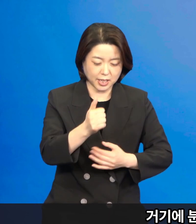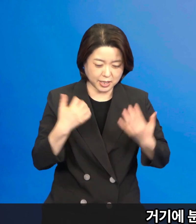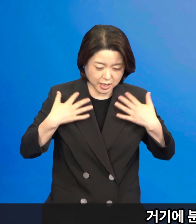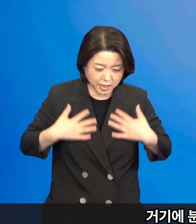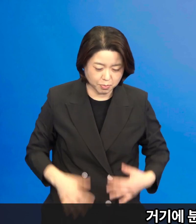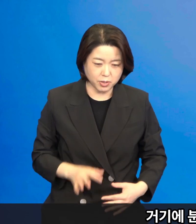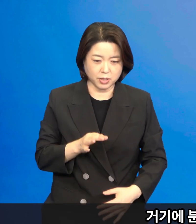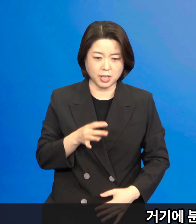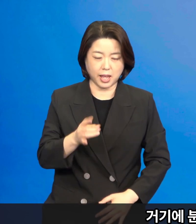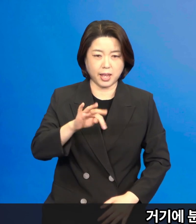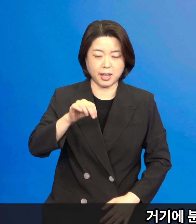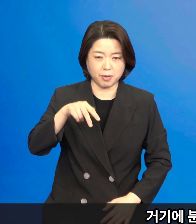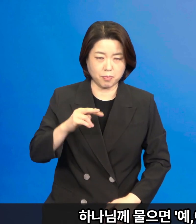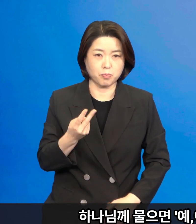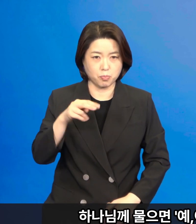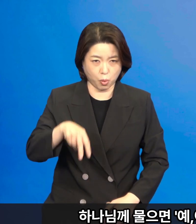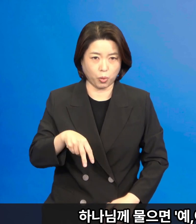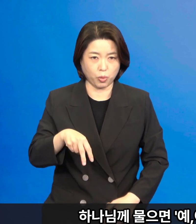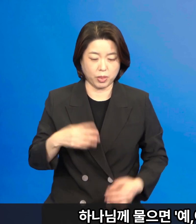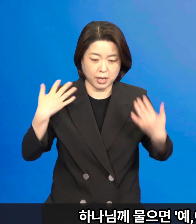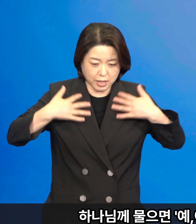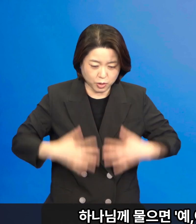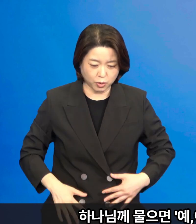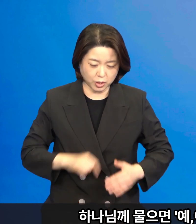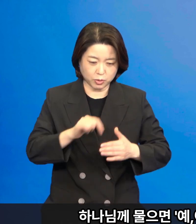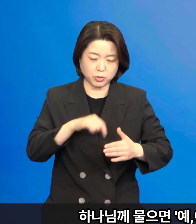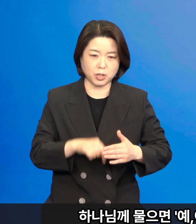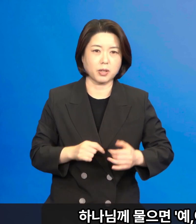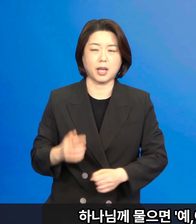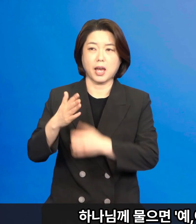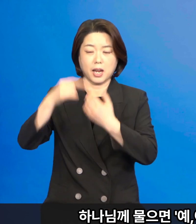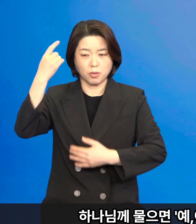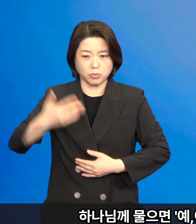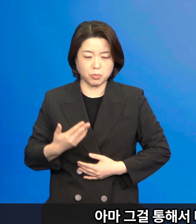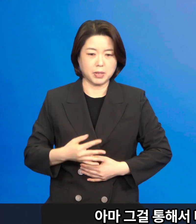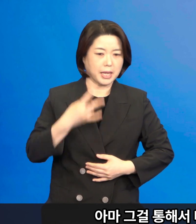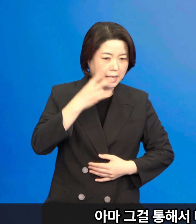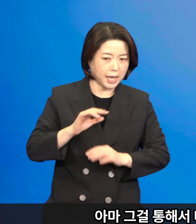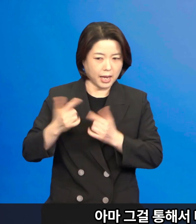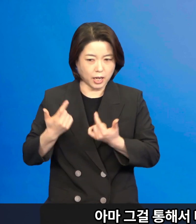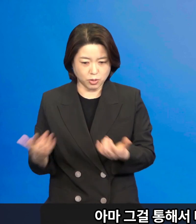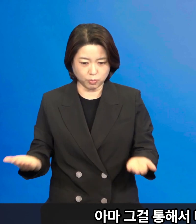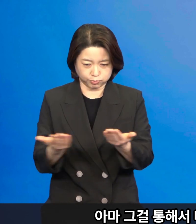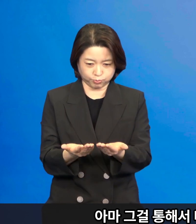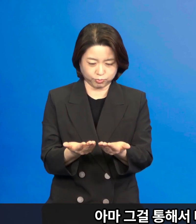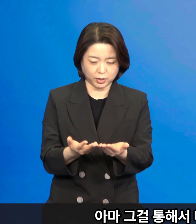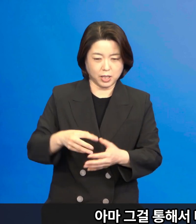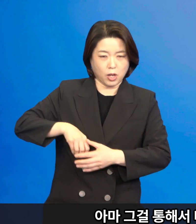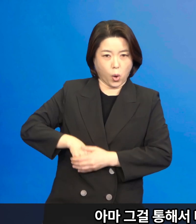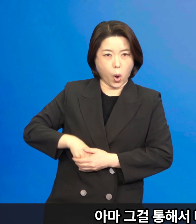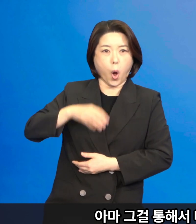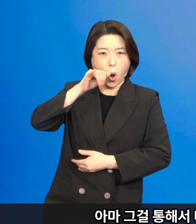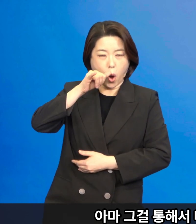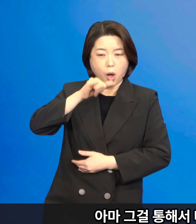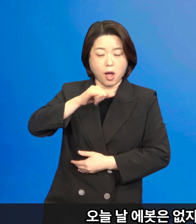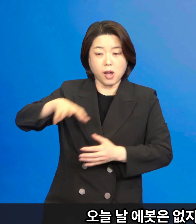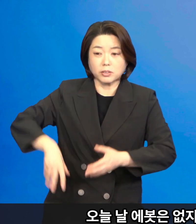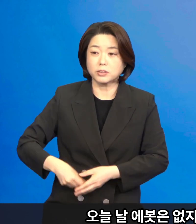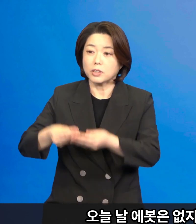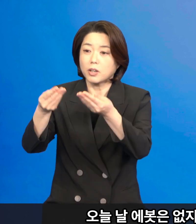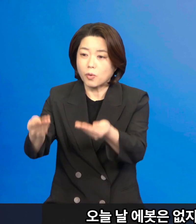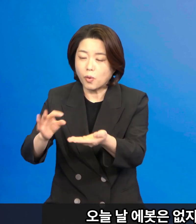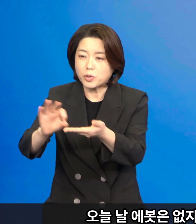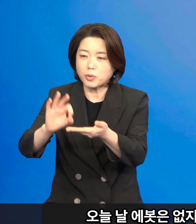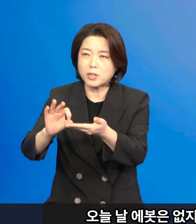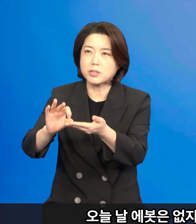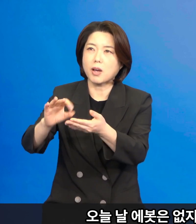거기에 분별 도구가 있었어요. 하나님께 물으면 예, 아니오로 대답해 주시는 겁니다. 아마 그걸 통해서 다윗이 분별을 했던 것 같아요.